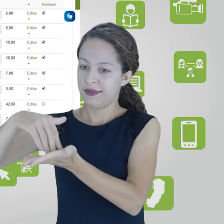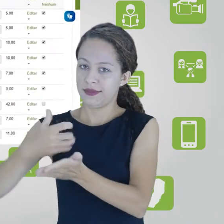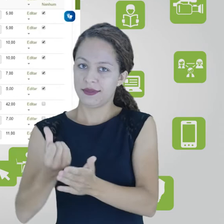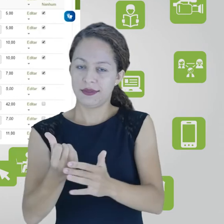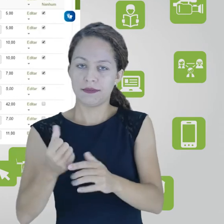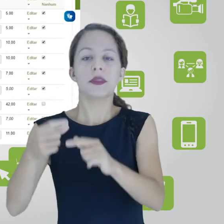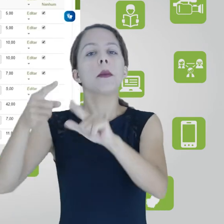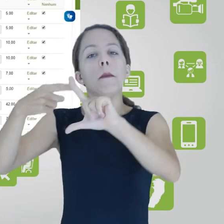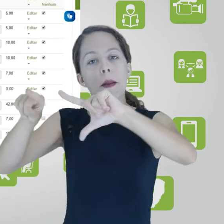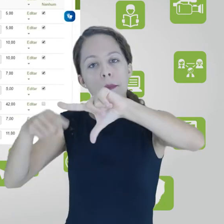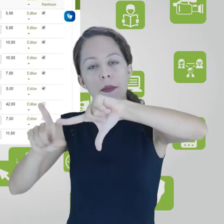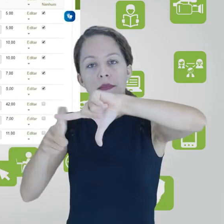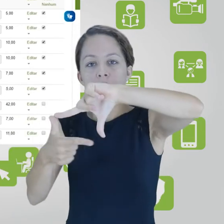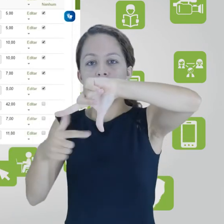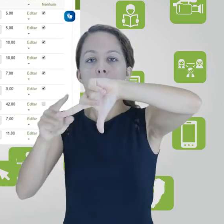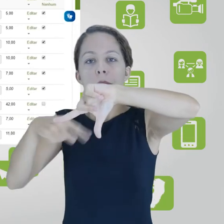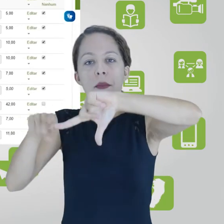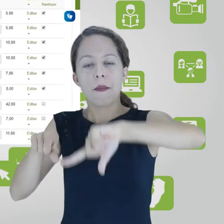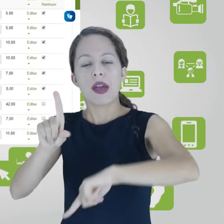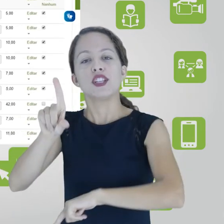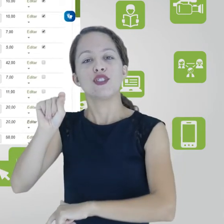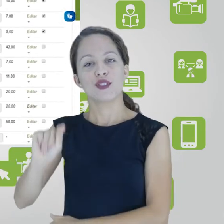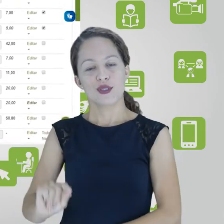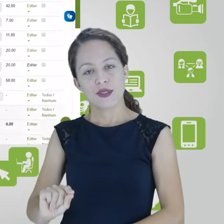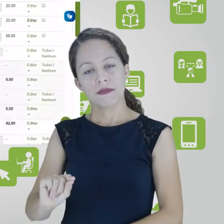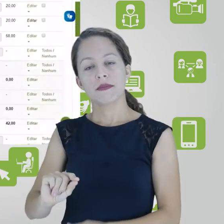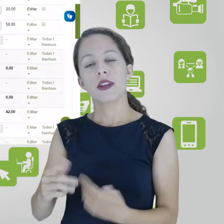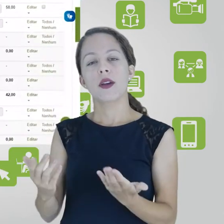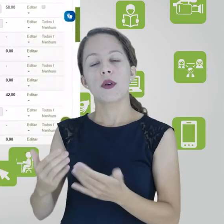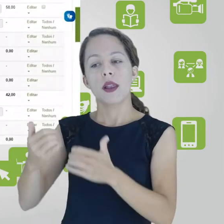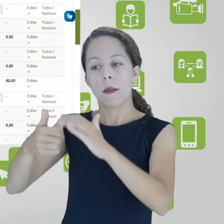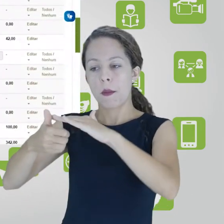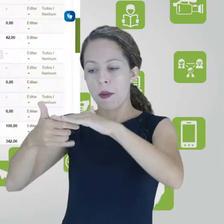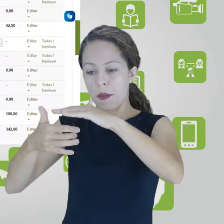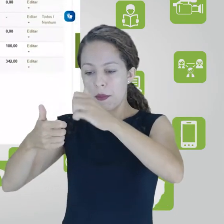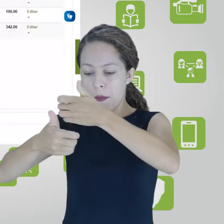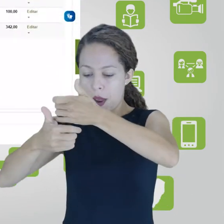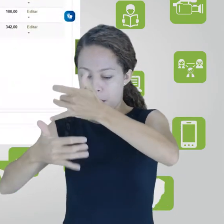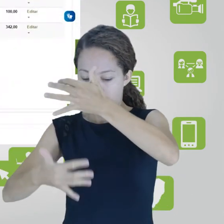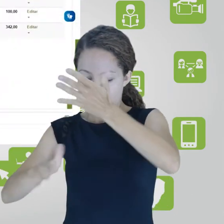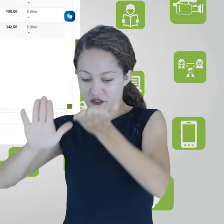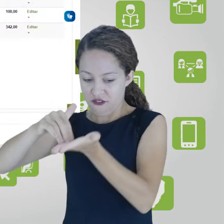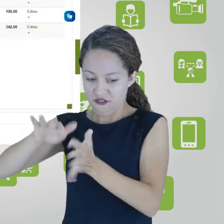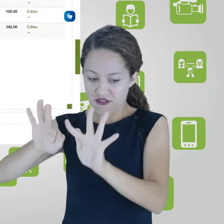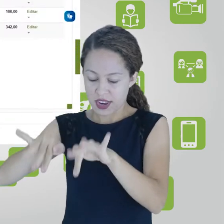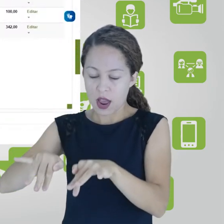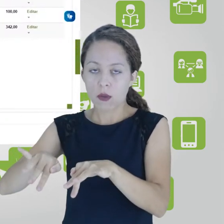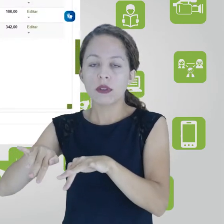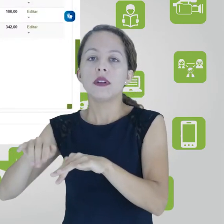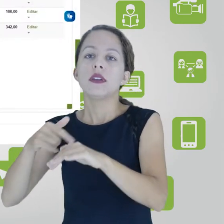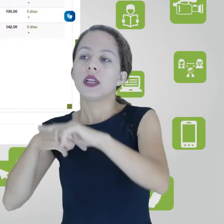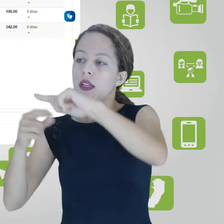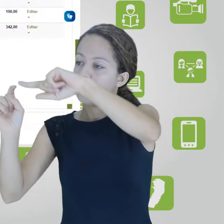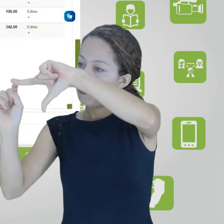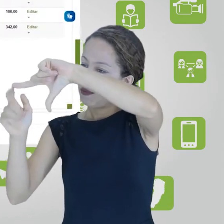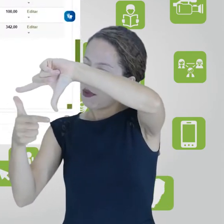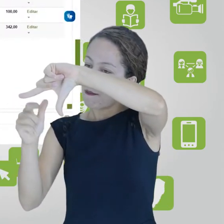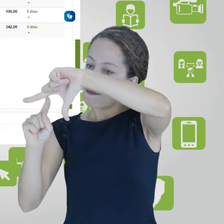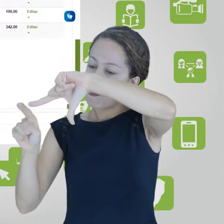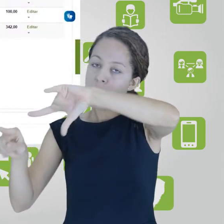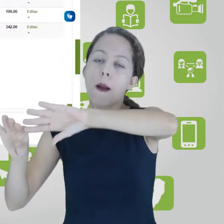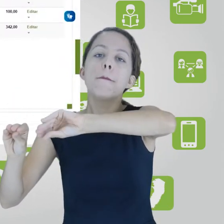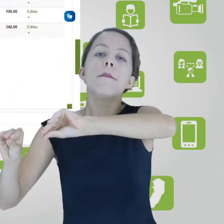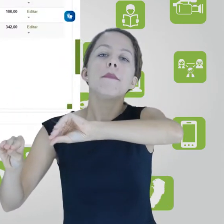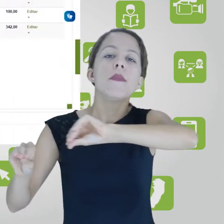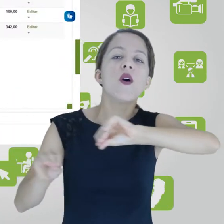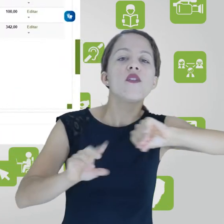Isso. Então, de 1 a 6 está selecionado. Eu vou lá no final, aqui, olha que maravilha.